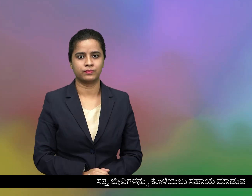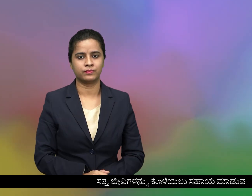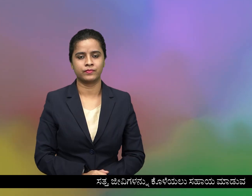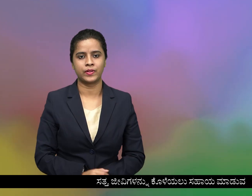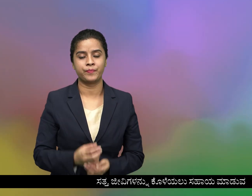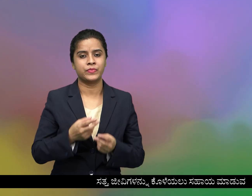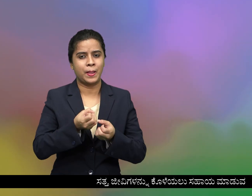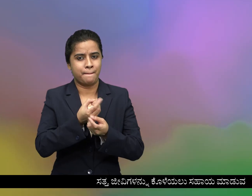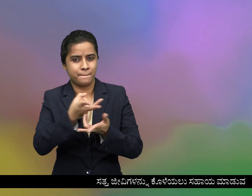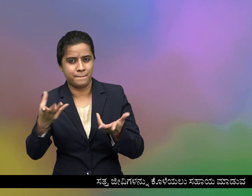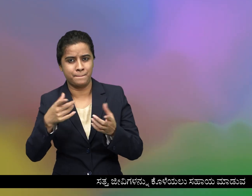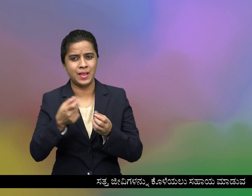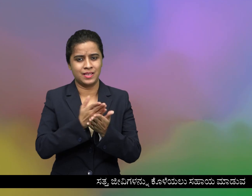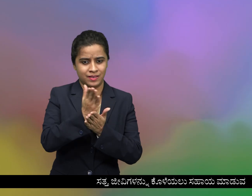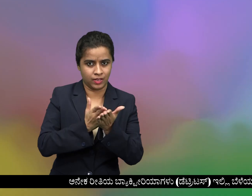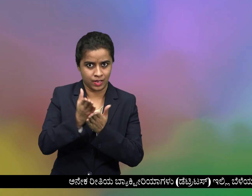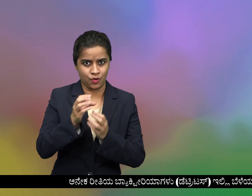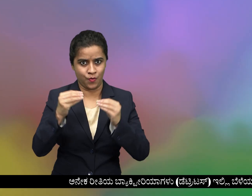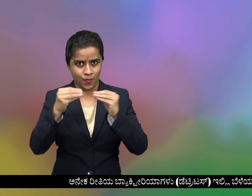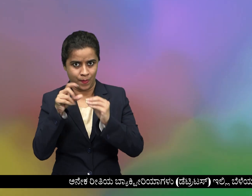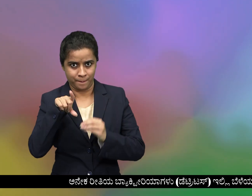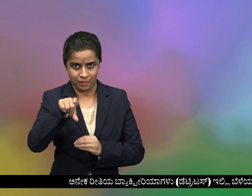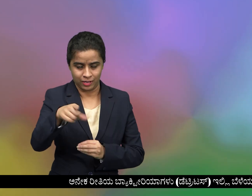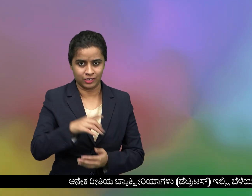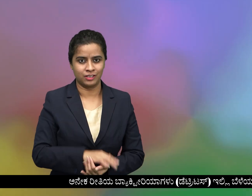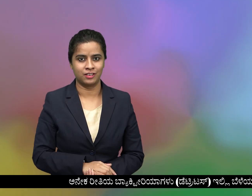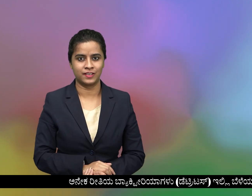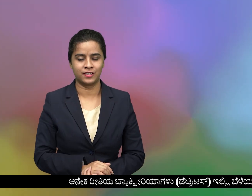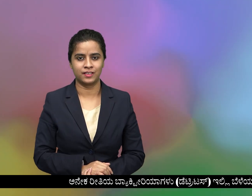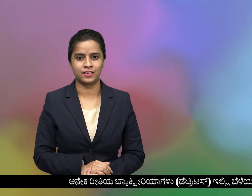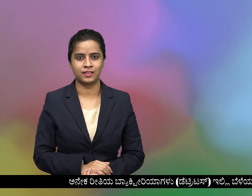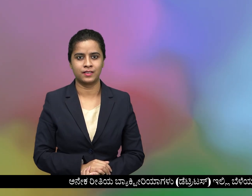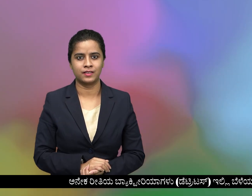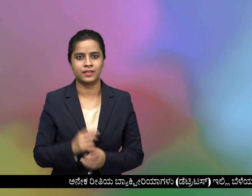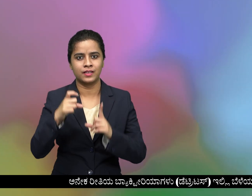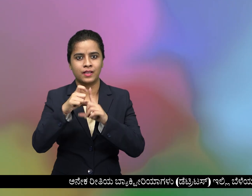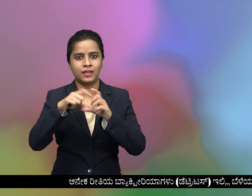ಸತ್ತ ಜೀವಿಗಳನ್ನು ಕೊಳೆಯಲು ಸಹಾಯ ಮಾಡುವ ಅನೇಕ ರೀತಿಯ ಬ್ಯಾಕ್ಟೀರಿಯಾಗಳು ಇಲ್ಲಿ ಬೆಳೆಯುತ್ತವೆ.